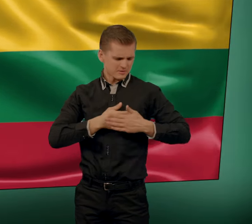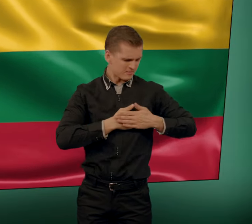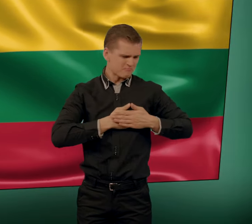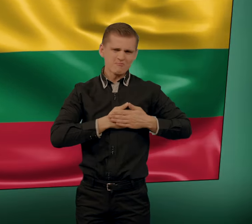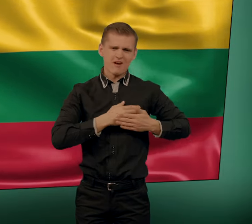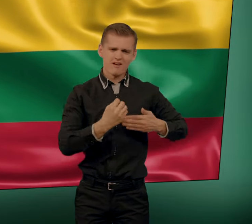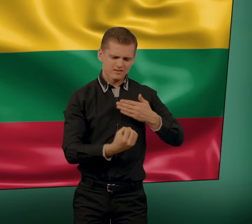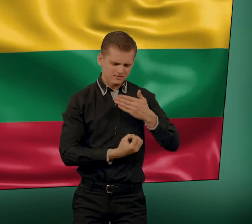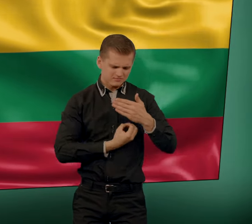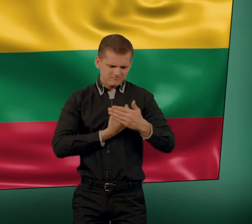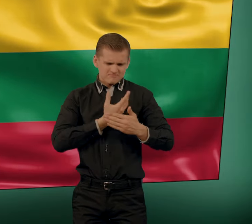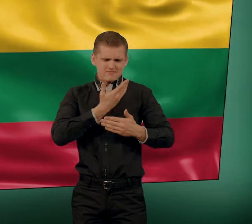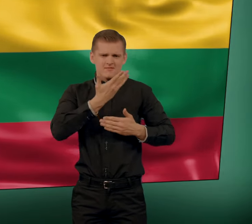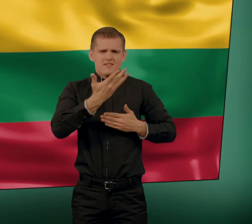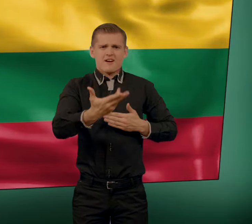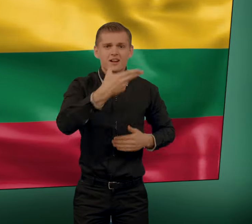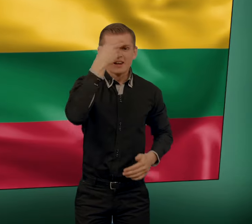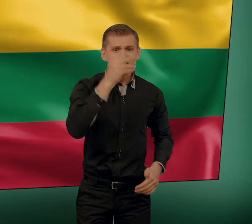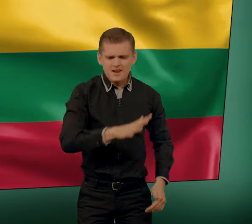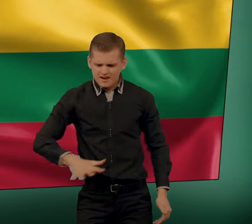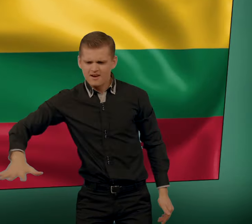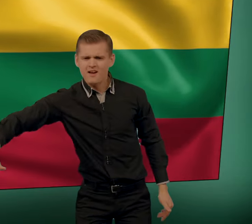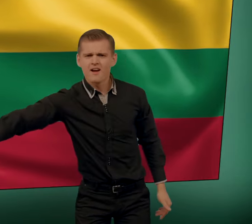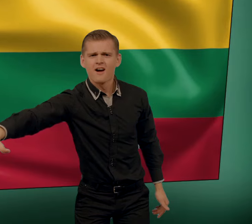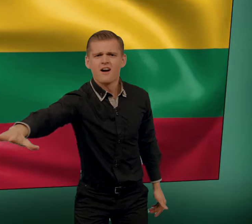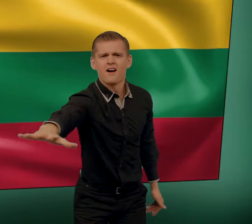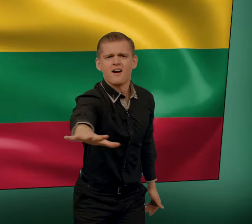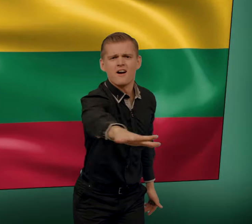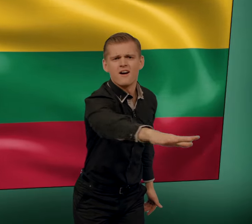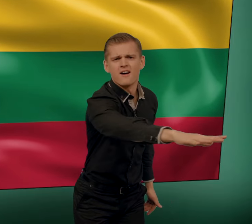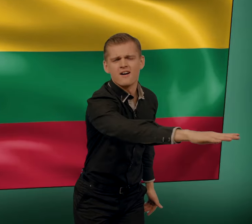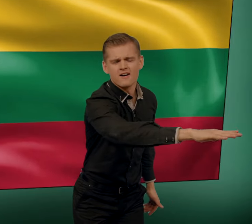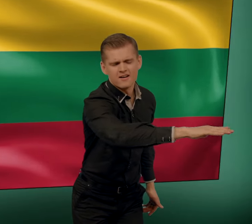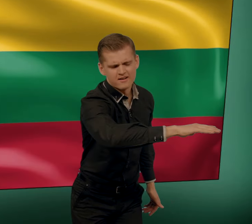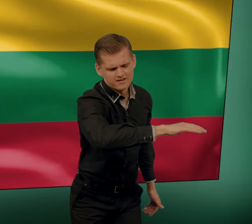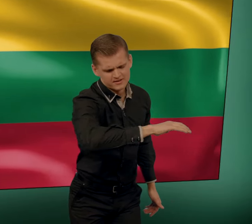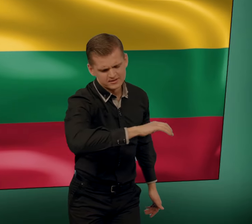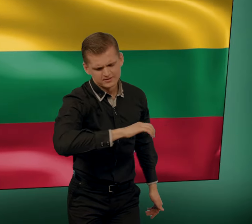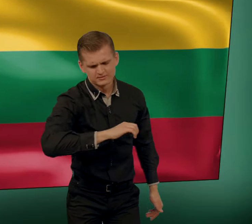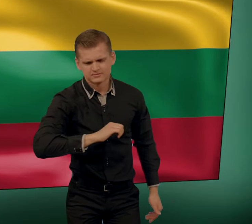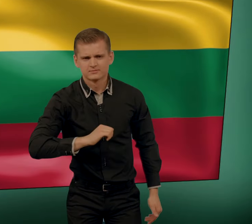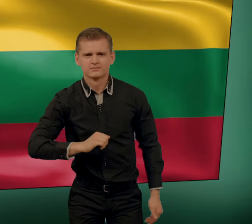atlupos, Tėda mūsų širdyste,